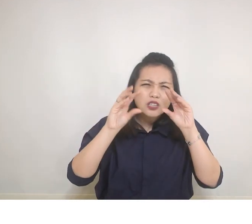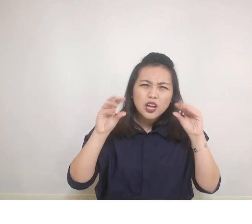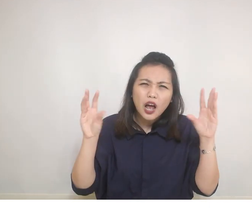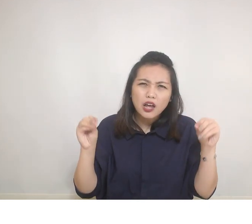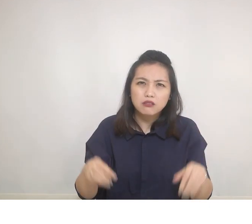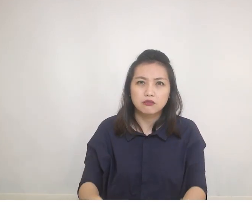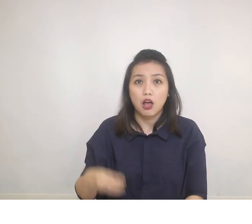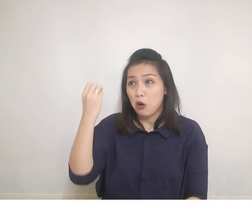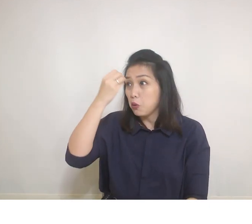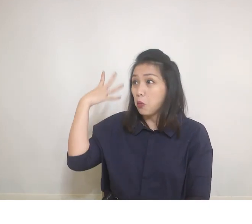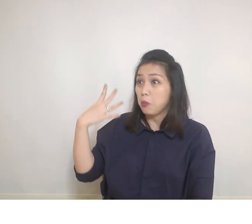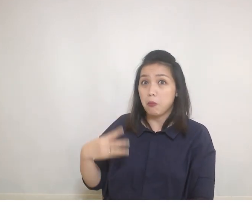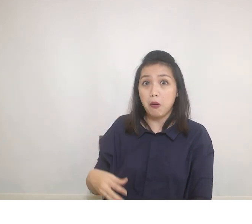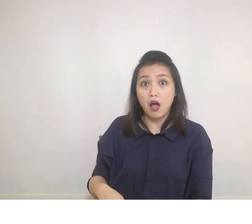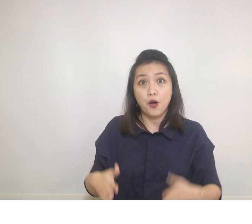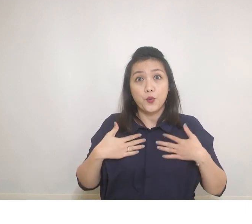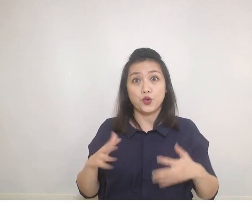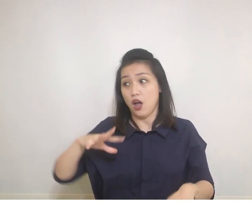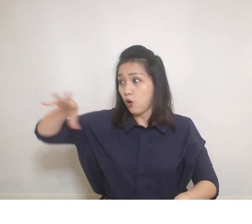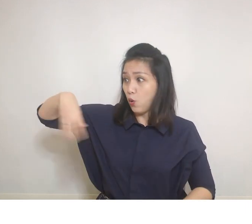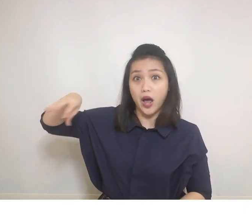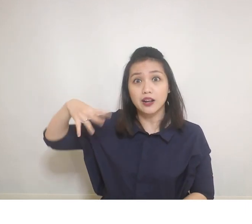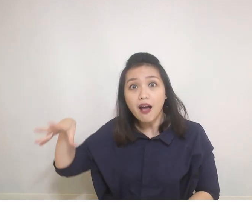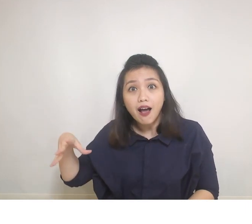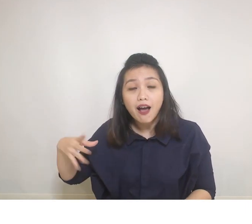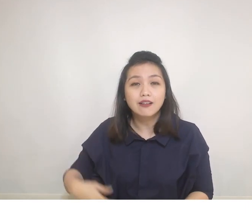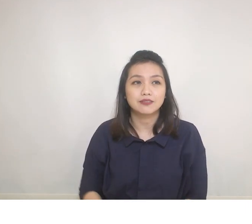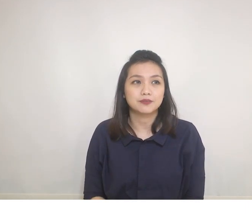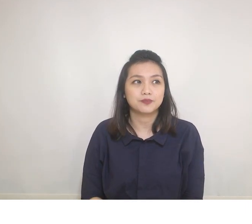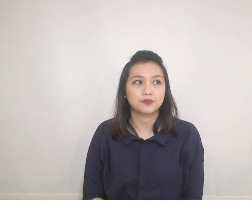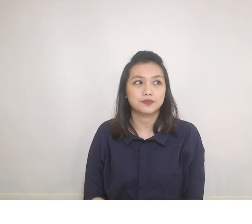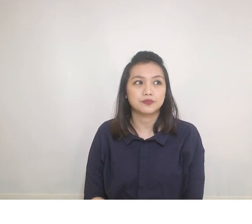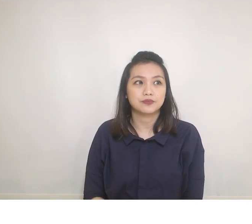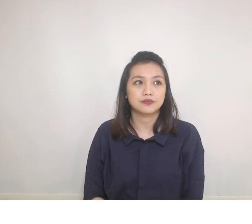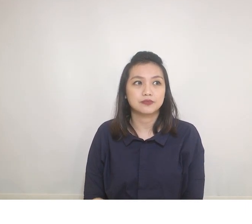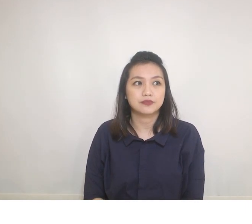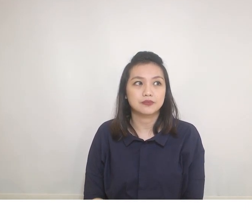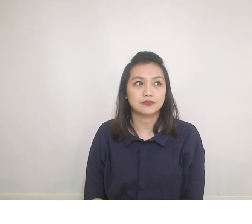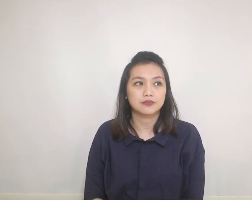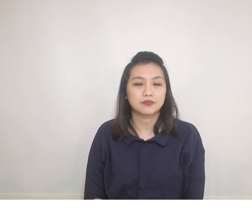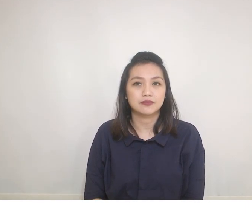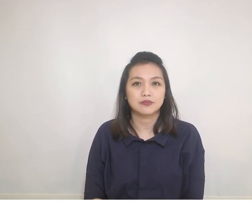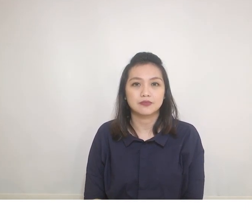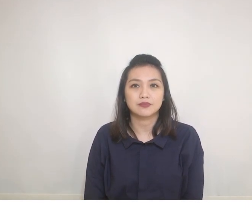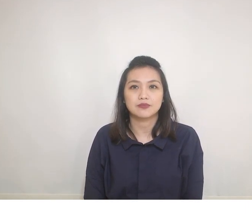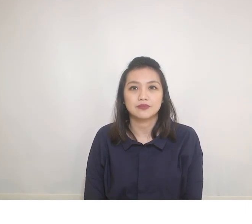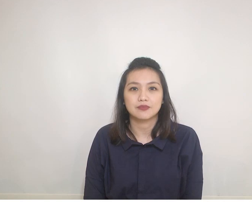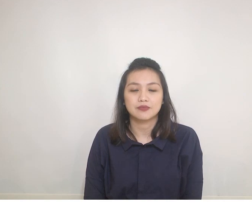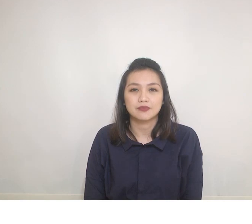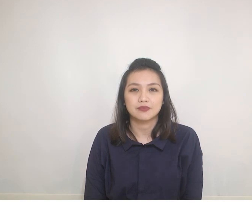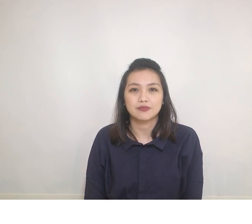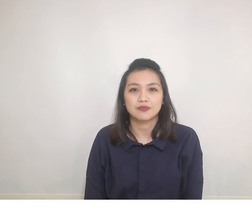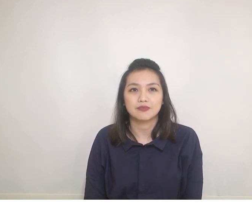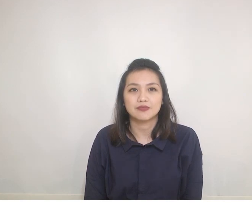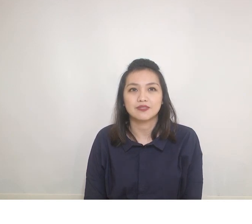kerja istri belum pulang, pulang sampai malam-malam. Jam berapa? Ya, Johan pulang jam berapa dan Nia jam berapa? Jam 5,